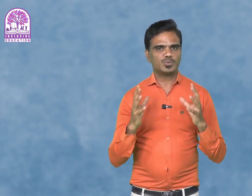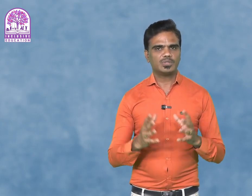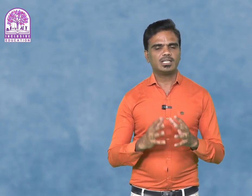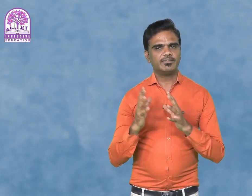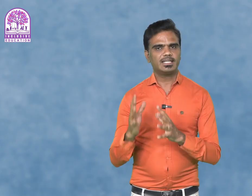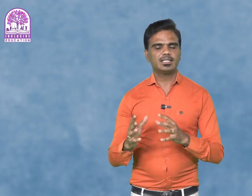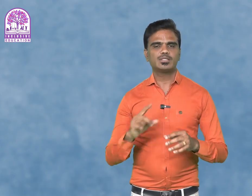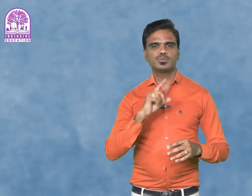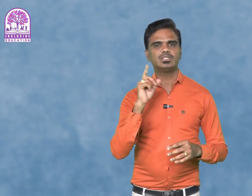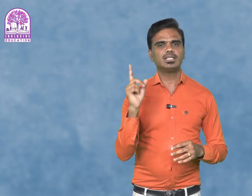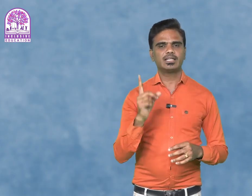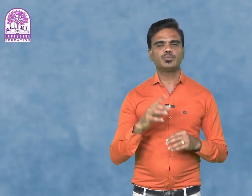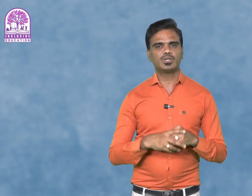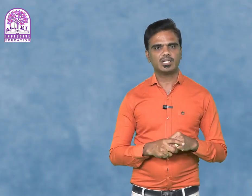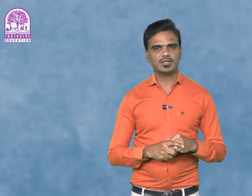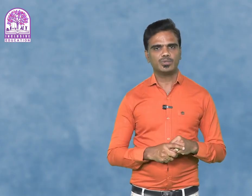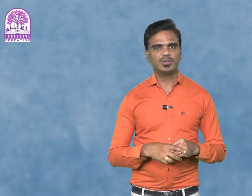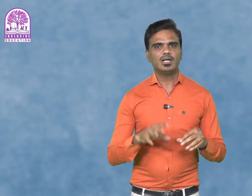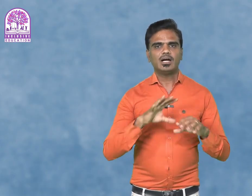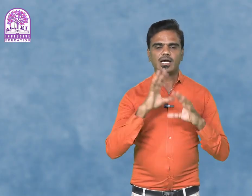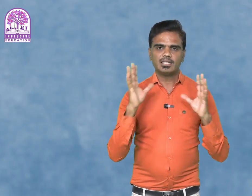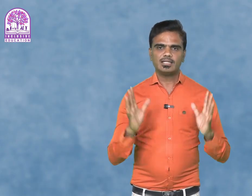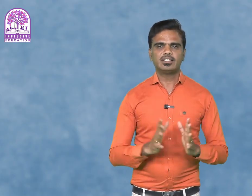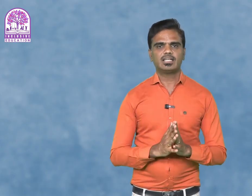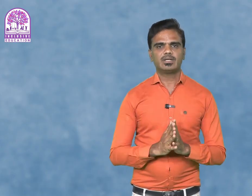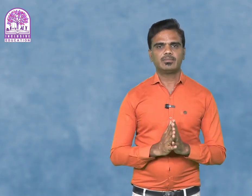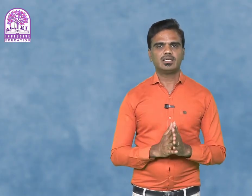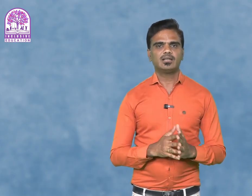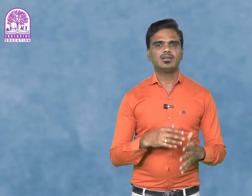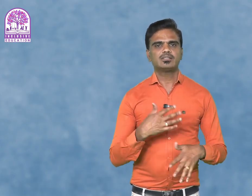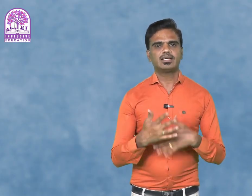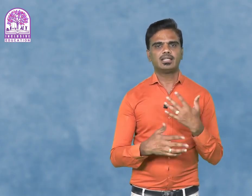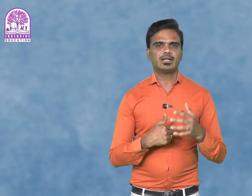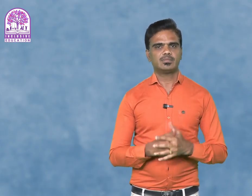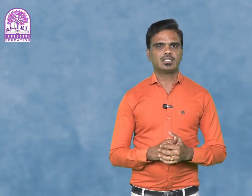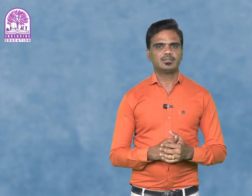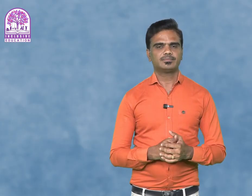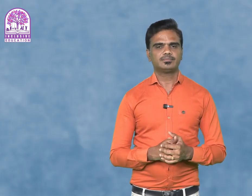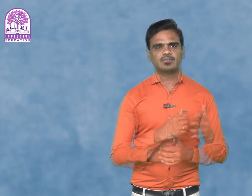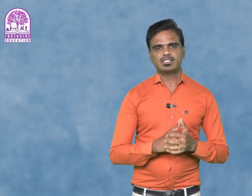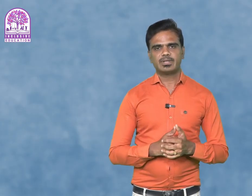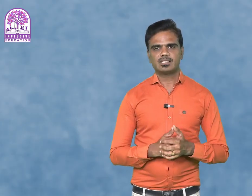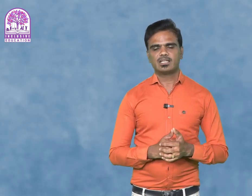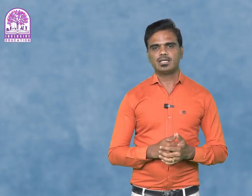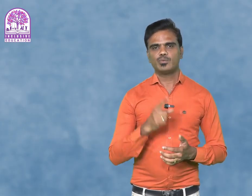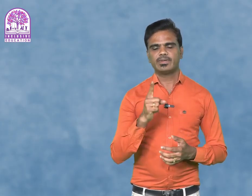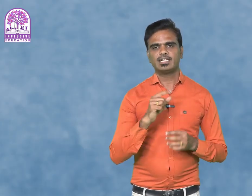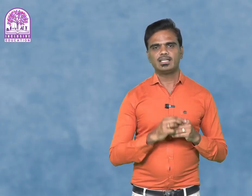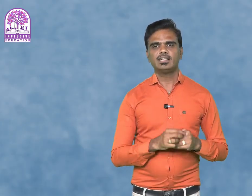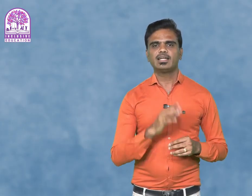ஸ்கூலில் வீட்டில் சுற்றி என்னென்ன பொருளாக இருக்கோ அது எல்லாத்தையும் நீங்கள் என்ன பண்ணுங்கள் அப்படின்னா சைனில் ப்ராக்டிஸ் பண்ணுங்கள். ஃபஸ்ட்டு இப்போ என்ன செய்கிறீங்க, உங்கள் வீட்டில் என்ன